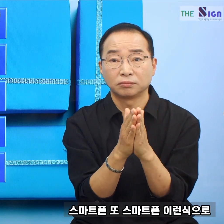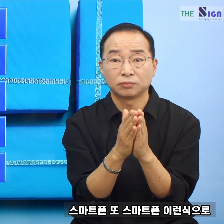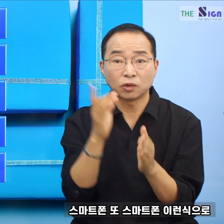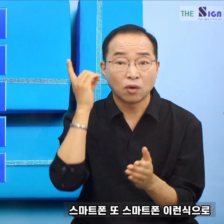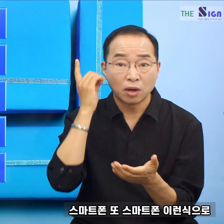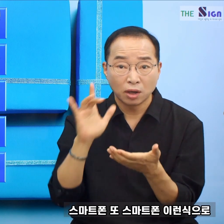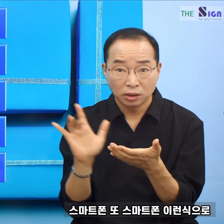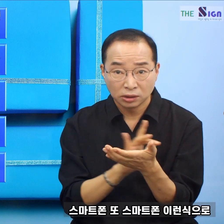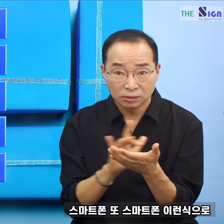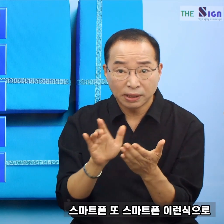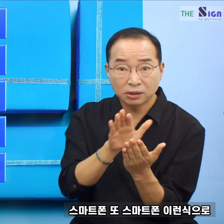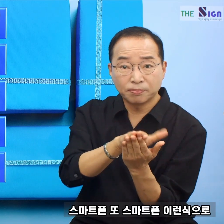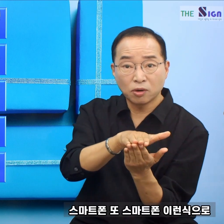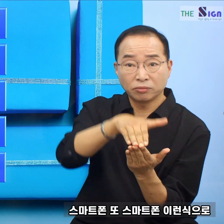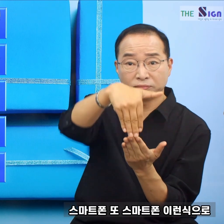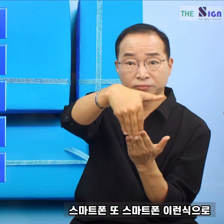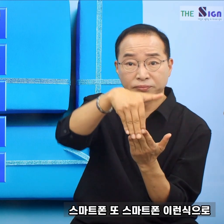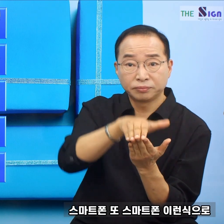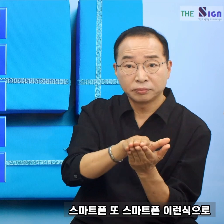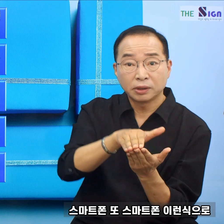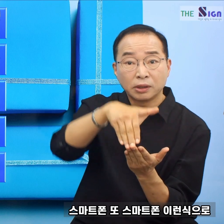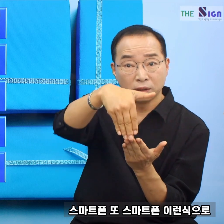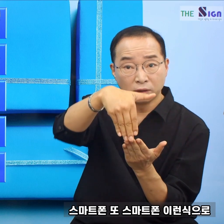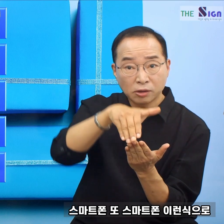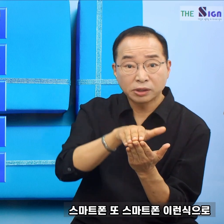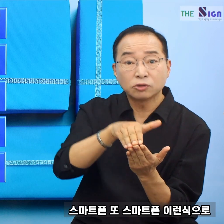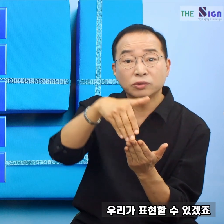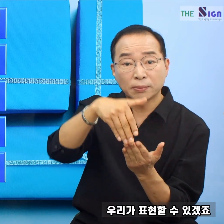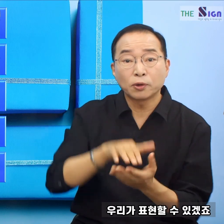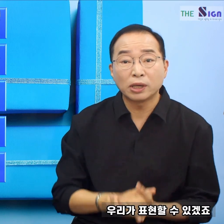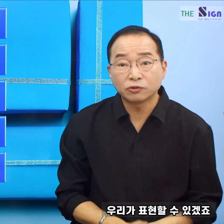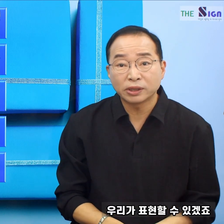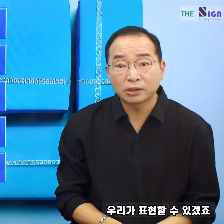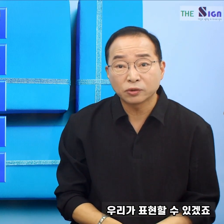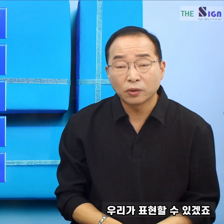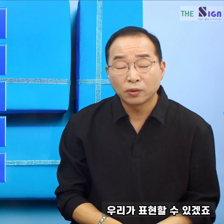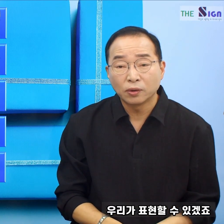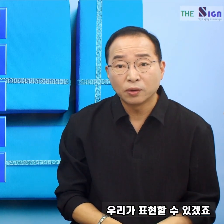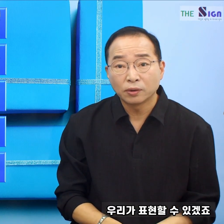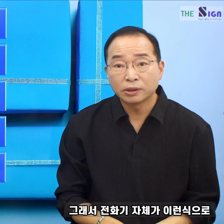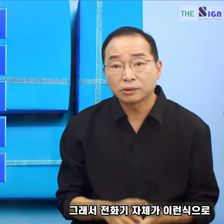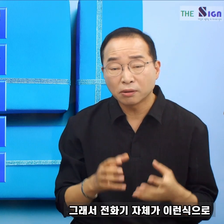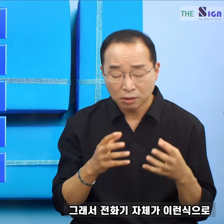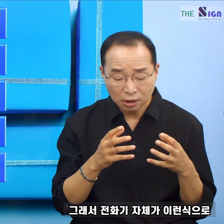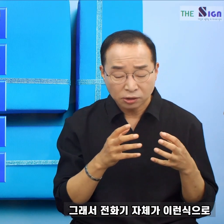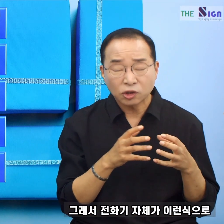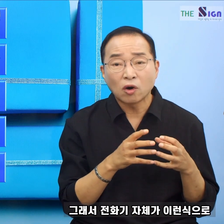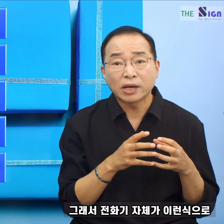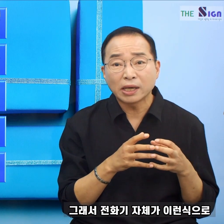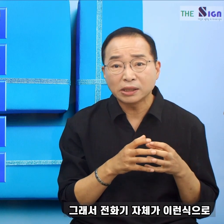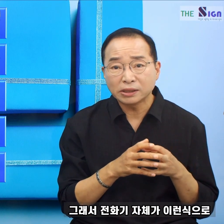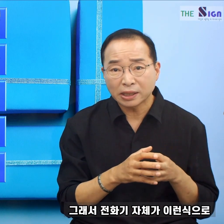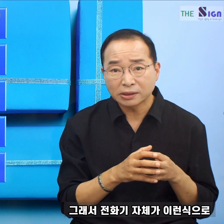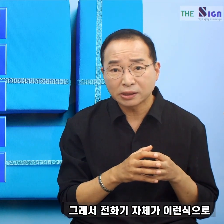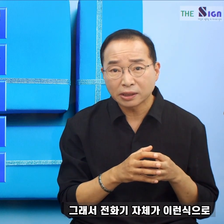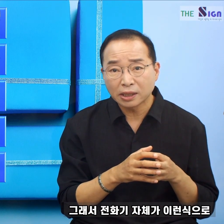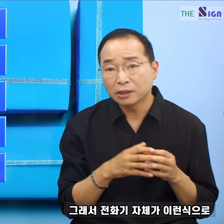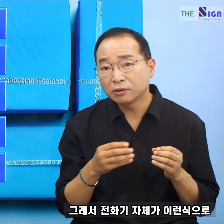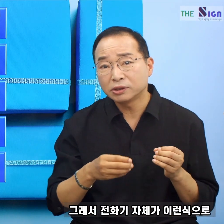또 스마트폰, 이런 형식으로 우리가 표현할 수 있겠죠. 그래서 전화기 자체가 이런